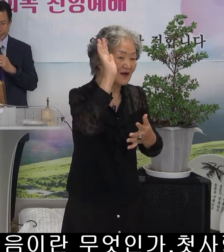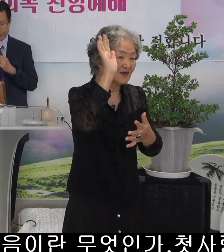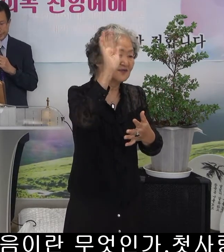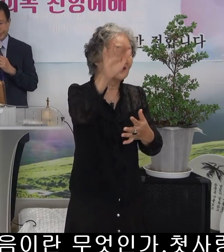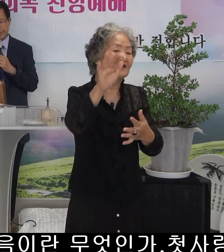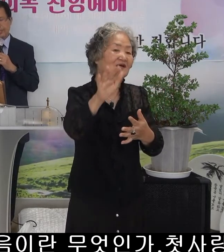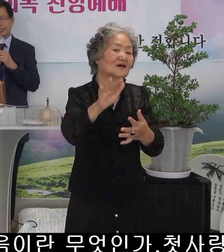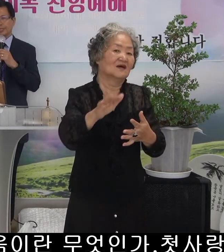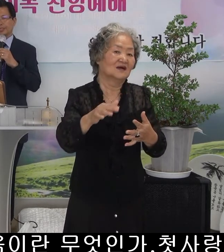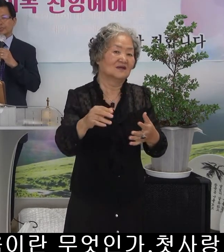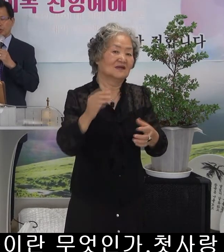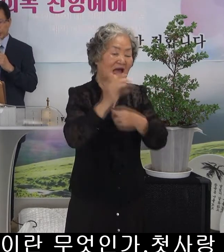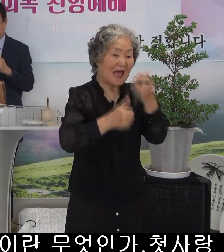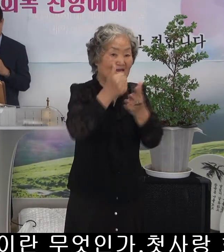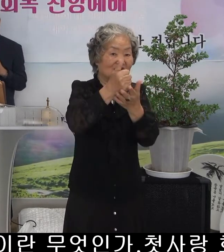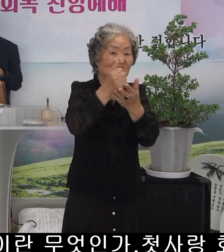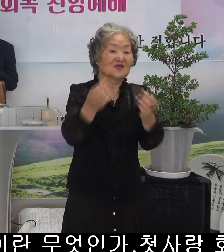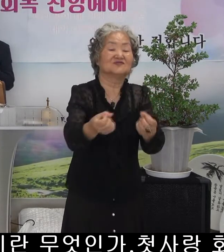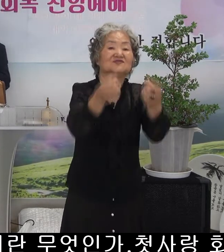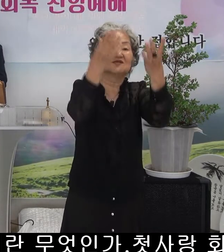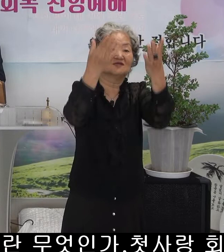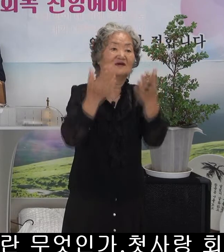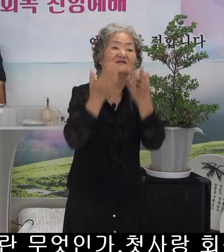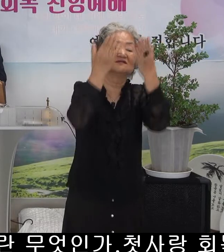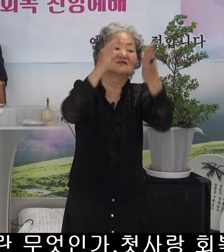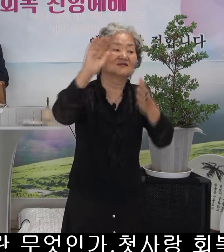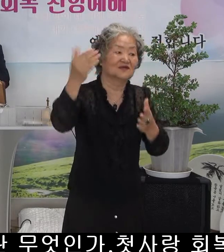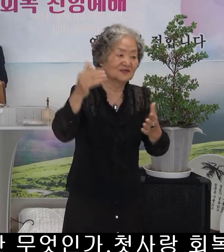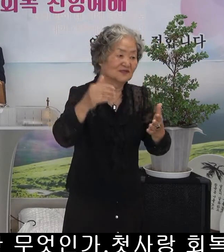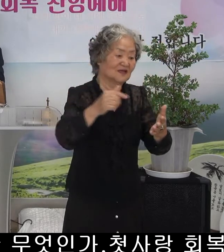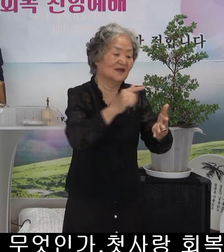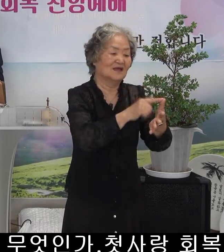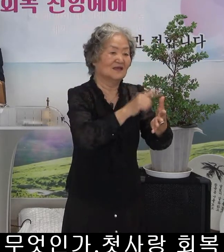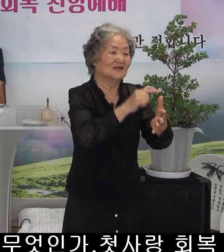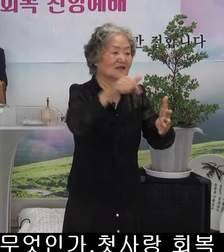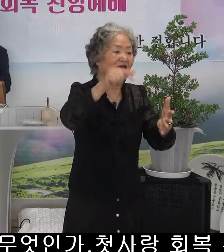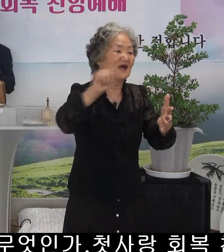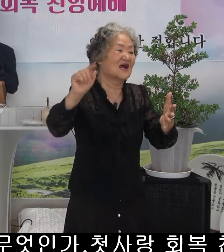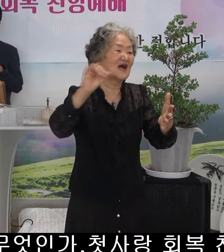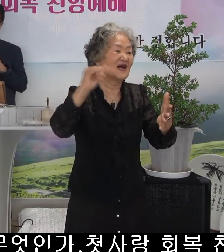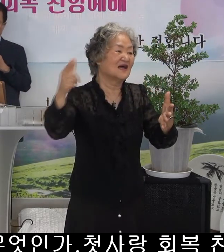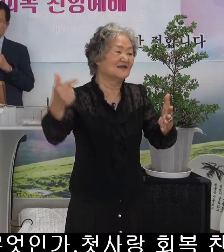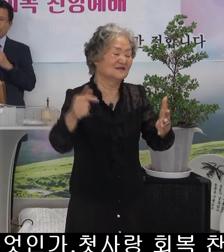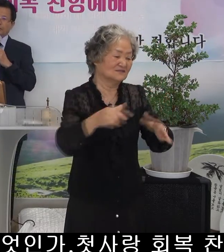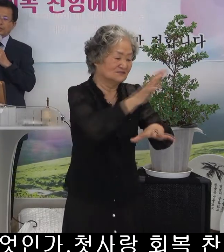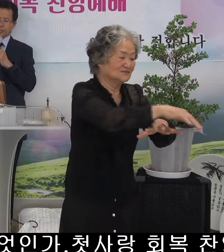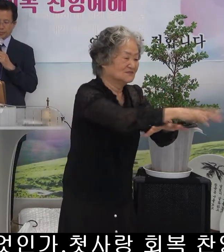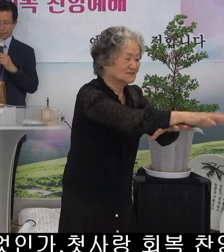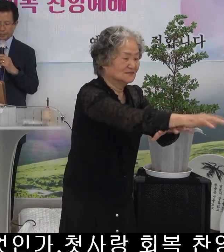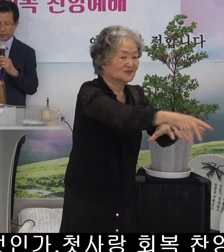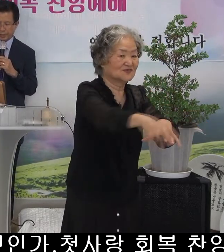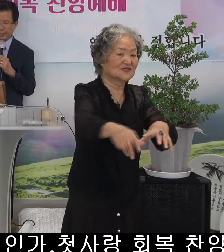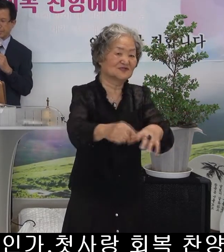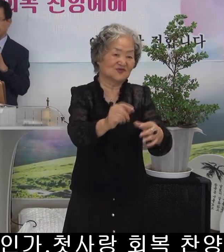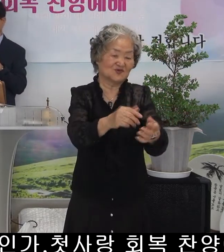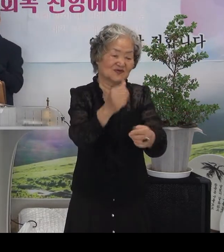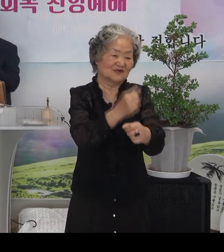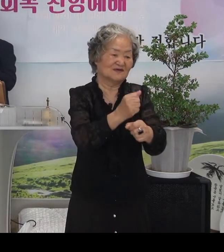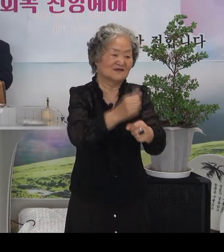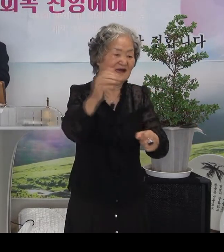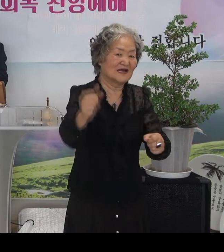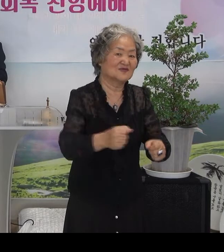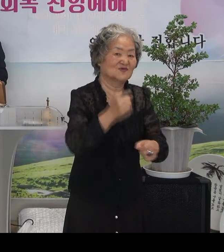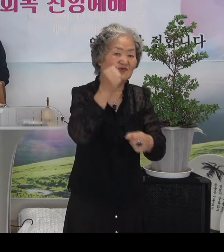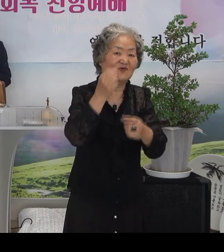그래서 가인은 자기가 지은 농산물로 제물을 삼아서 하나님께 예배를 드리고, 아벨은 또 자기가 양을